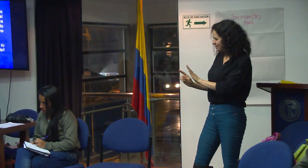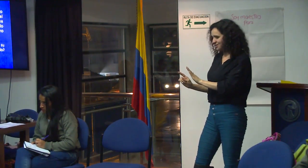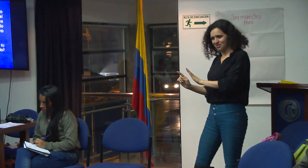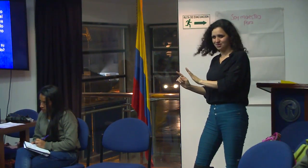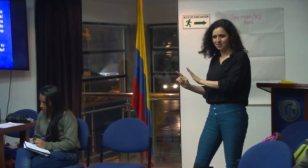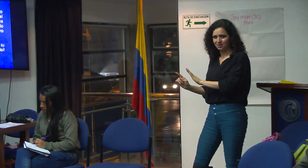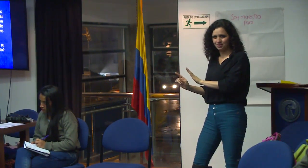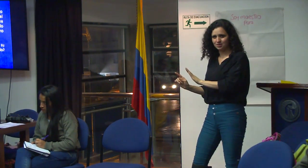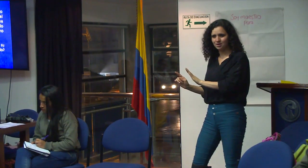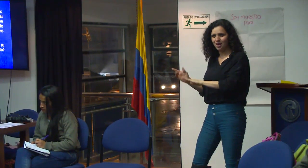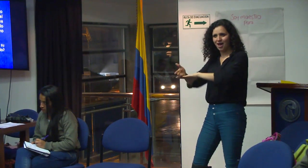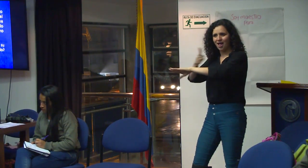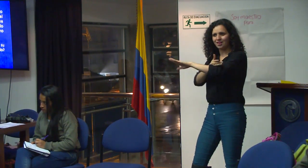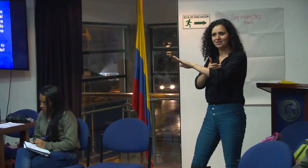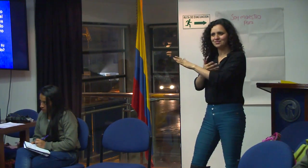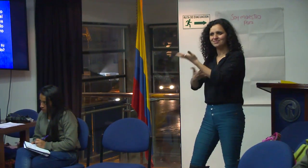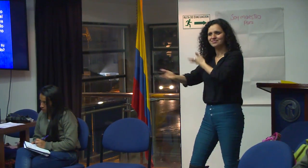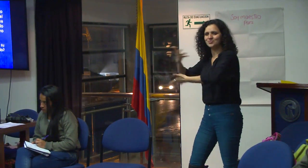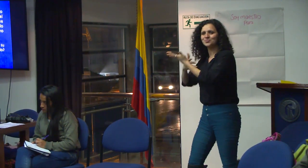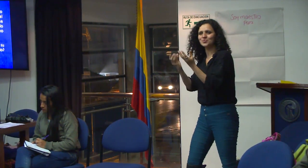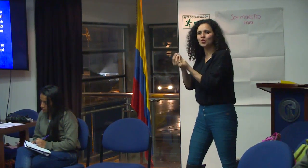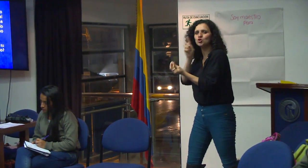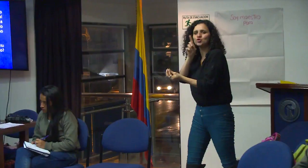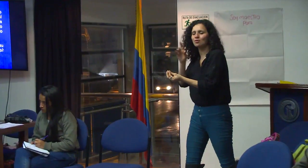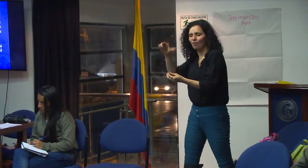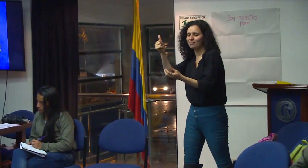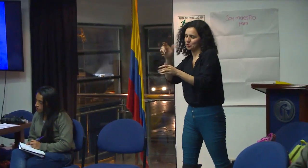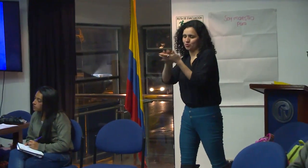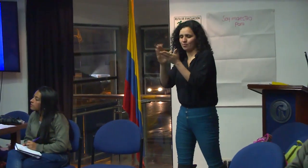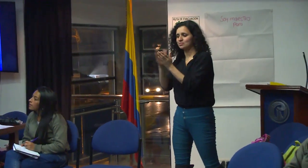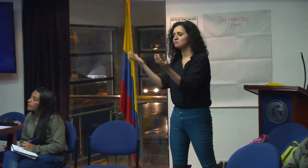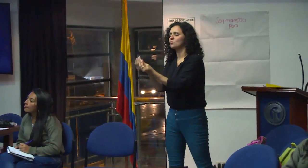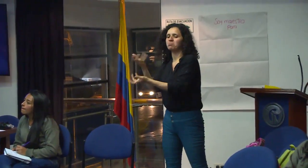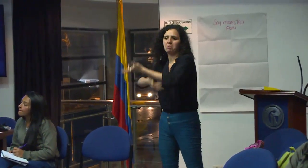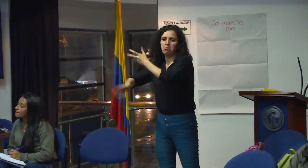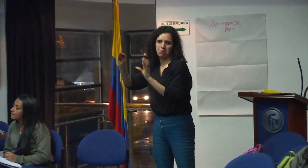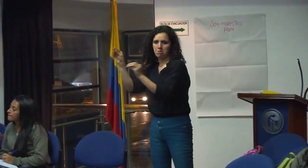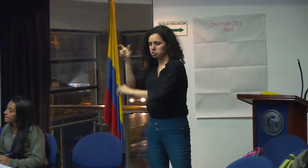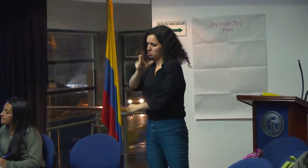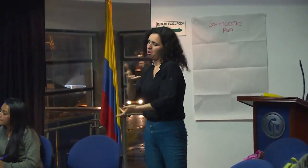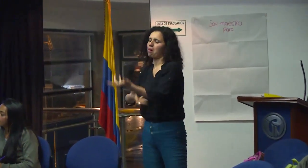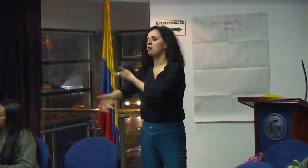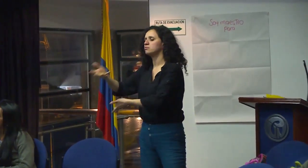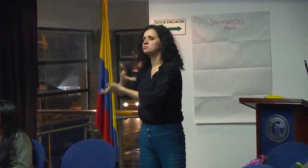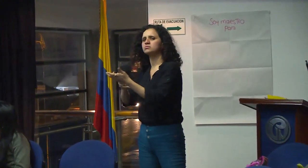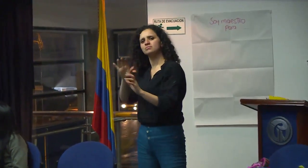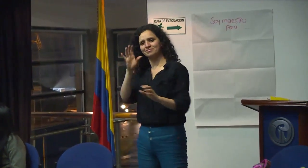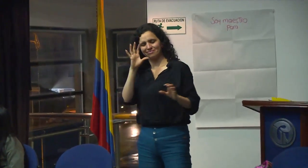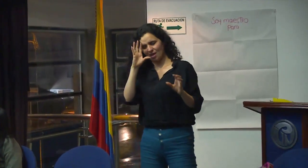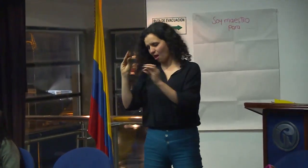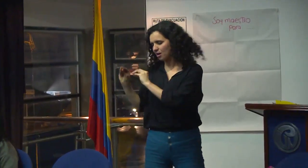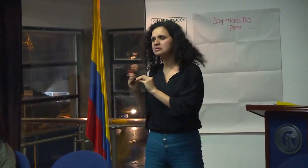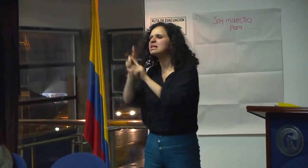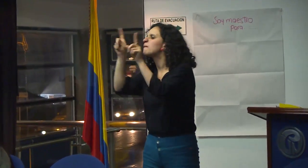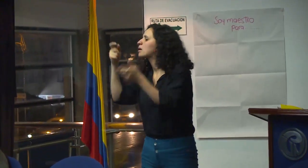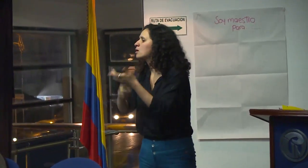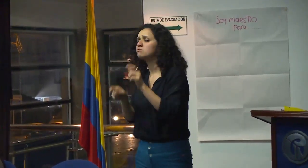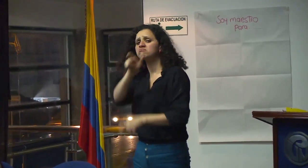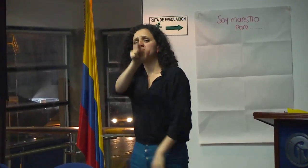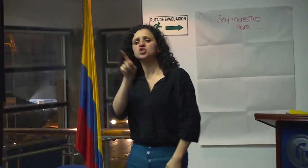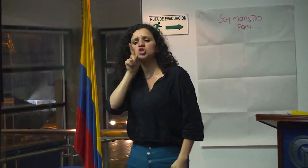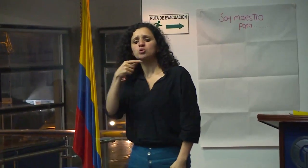grupo de personas, y es, si empezamos a ver a la persona sorda, la hemos reducido a la lengua de señas en muchas ocasiones, y